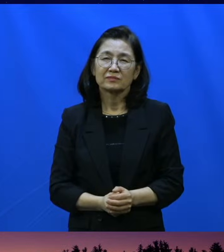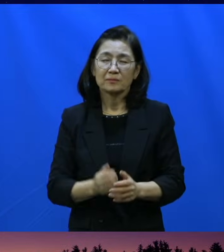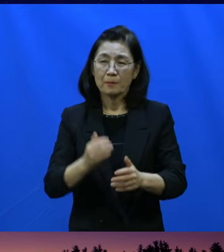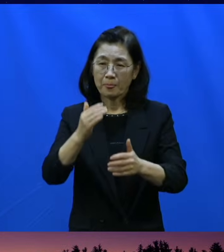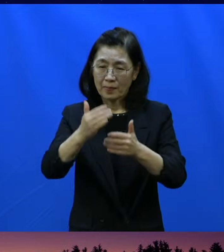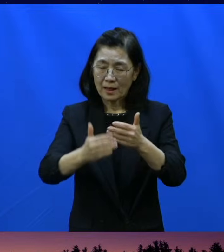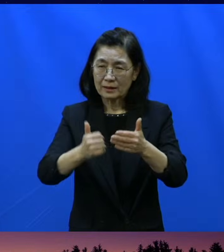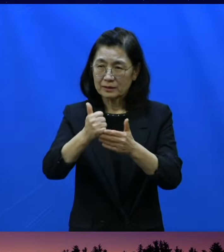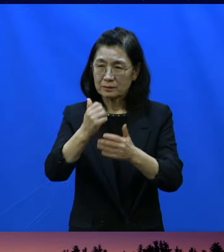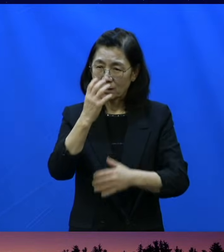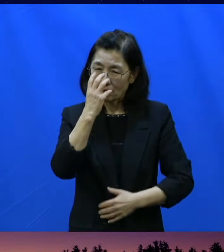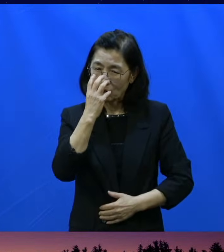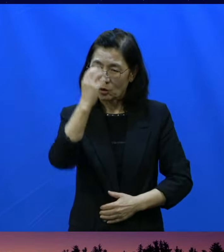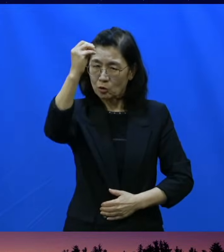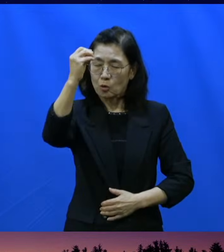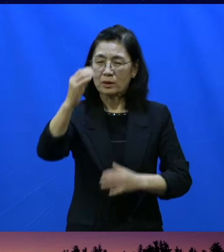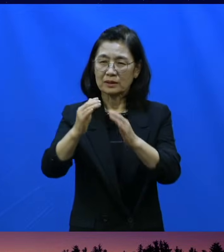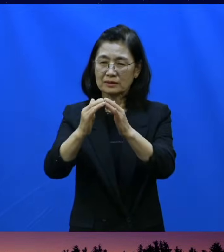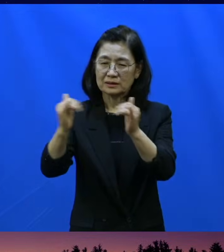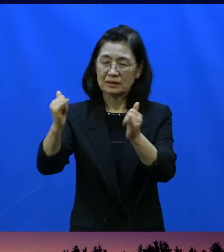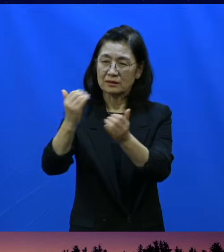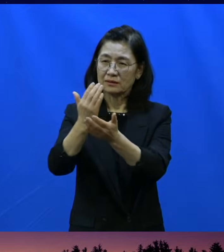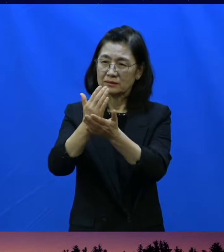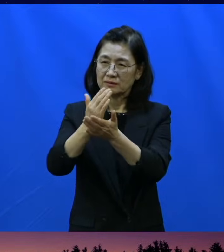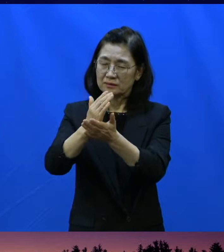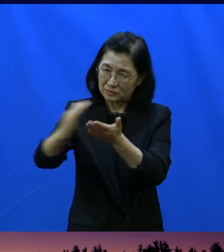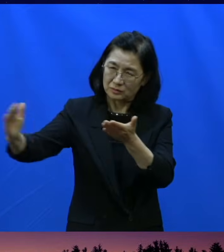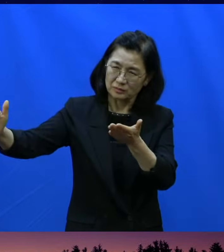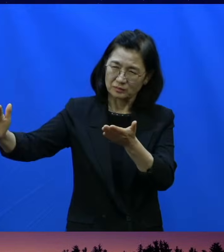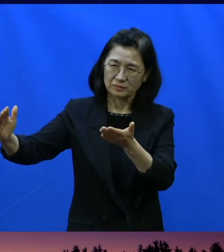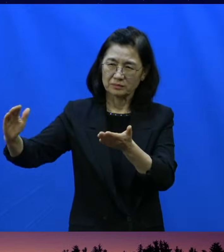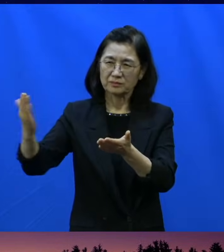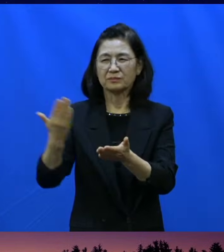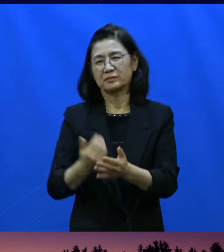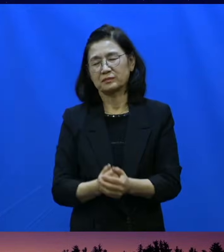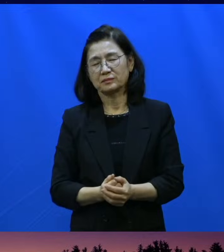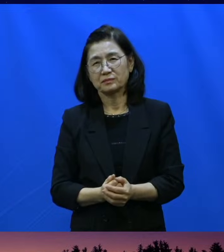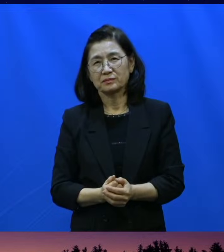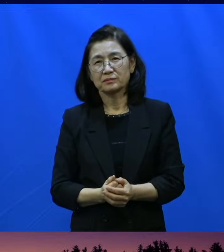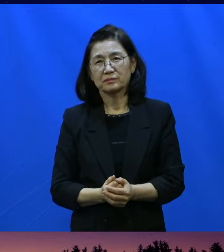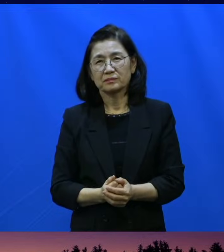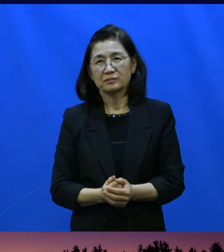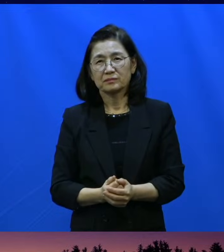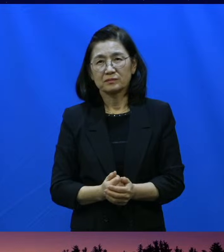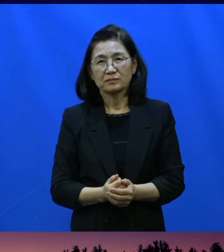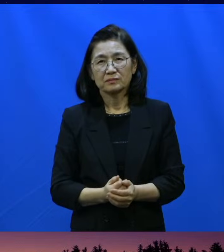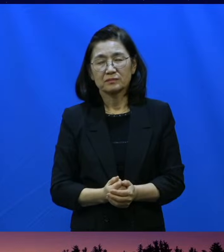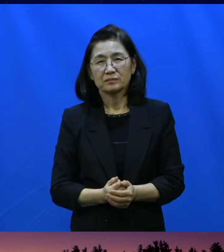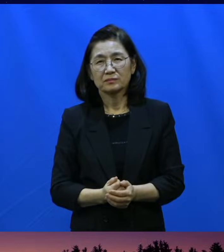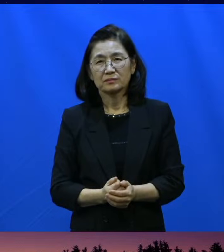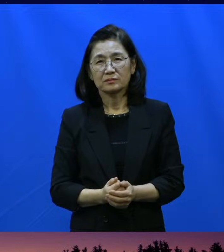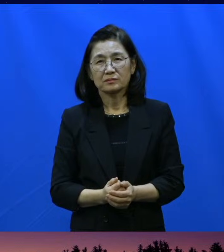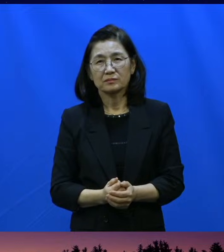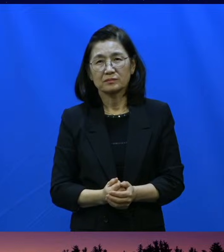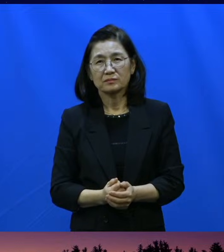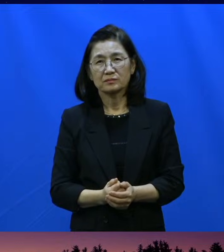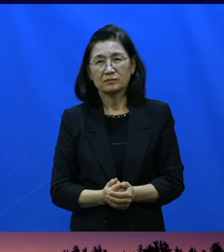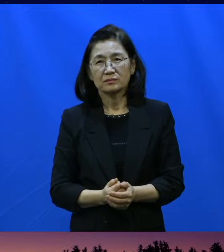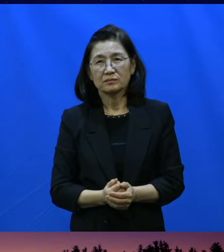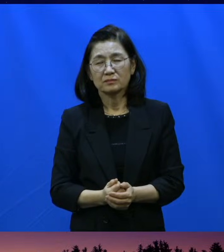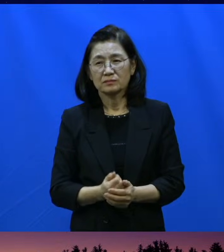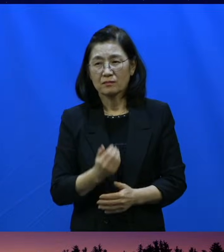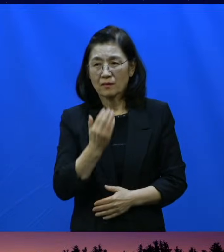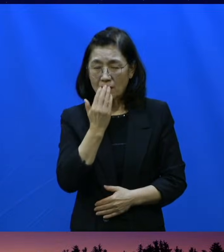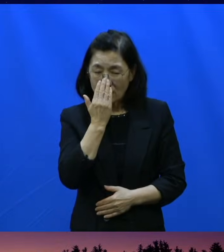하나님은 교만한 자를 밀어내셔요. 근데 여러분, 겸손한 자가 은혜를 받는다고 그러는데 겸손이